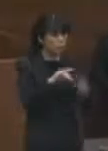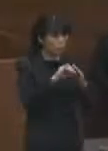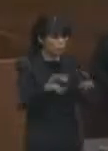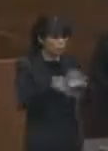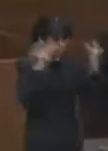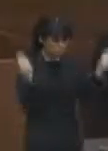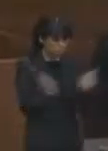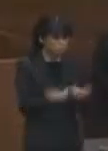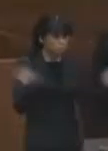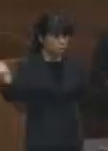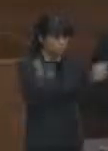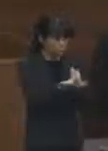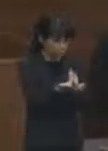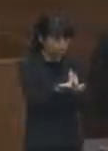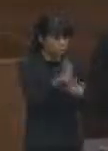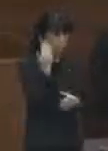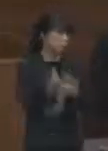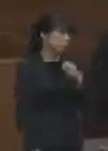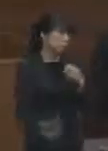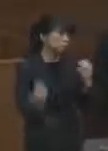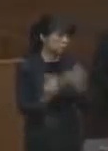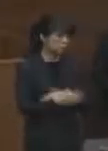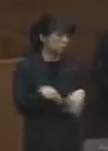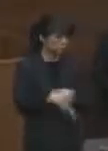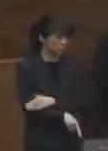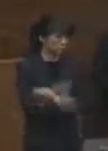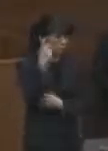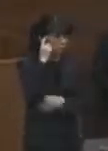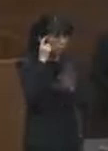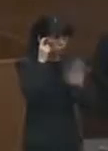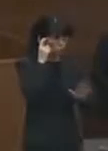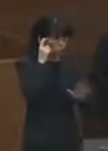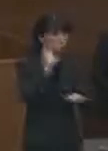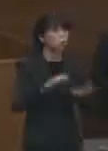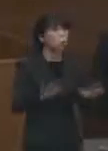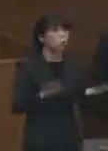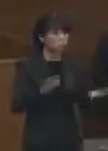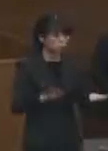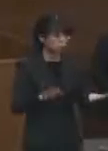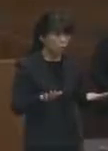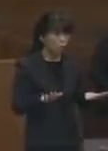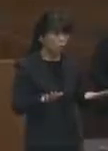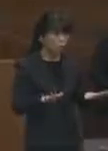きな要因の一つであると考えているところでございます。この度は、